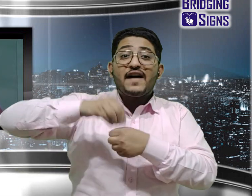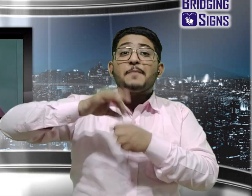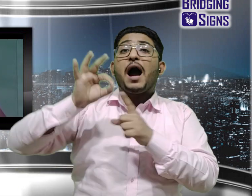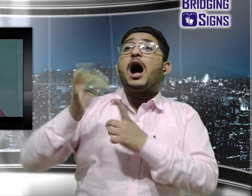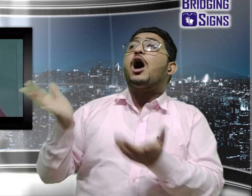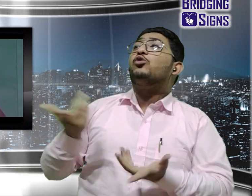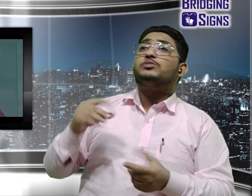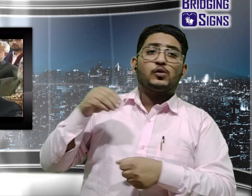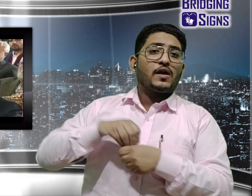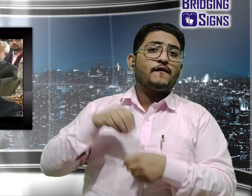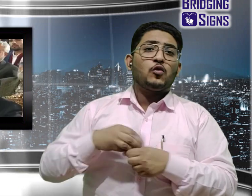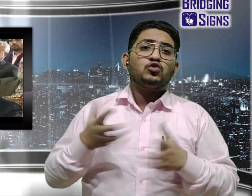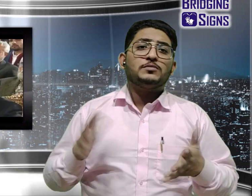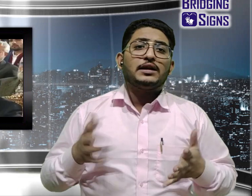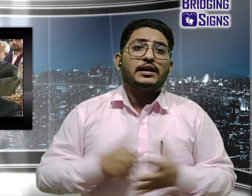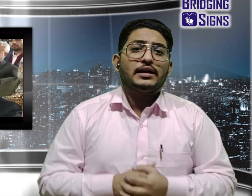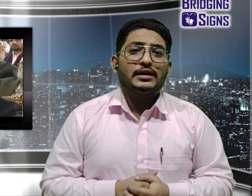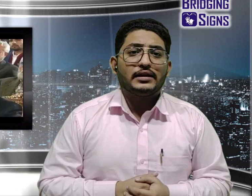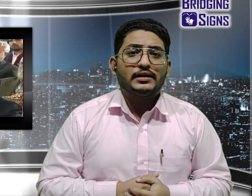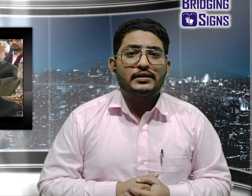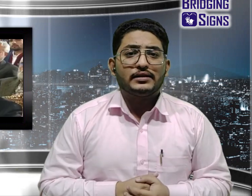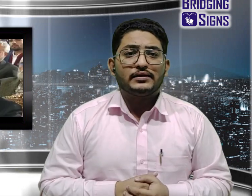को।